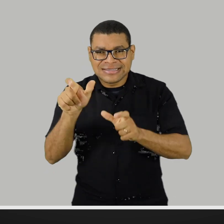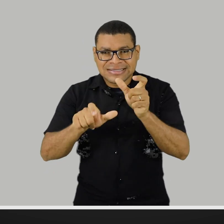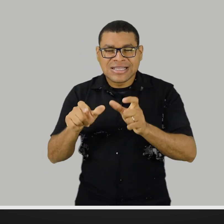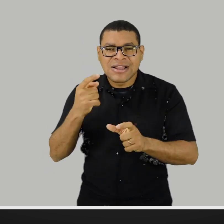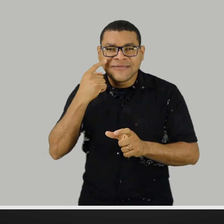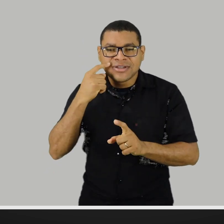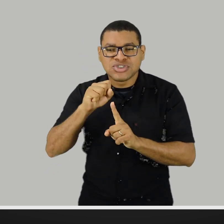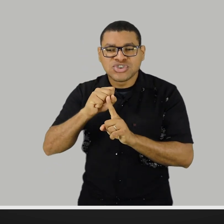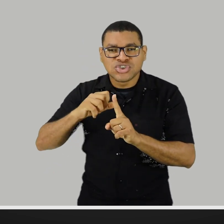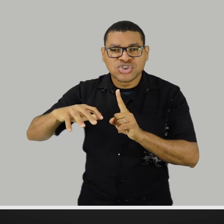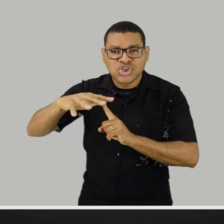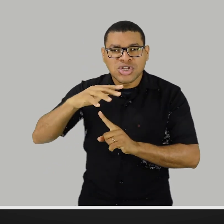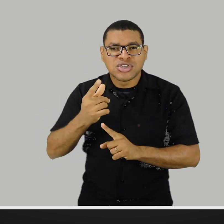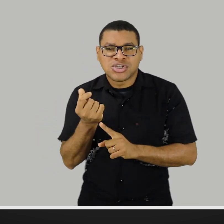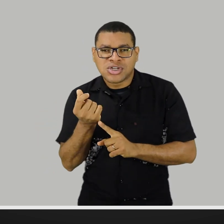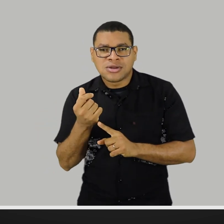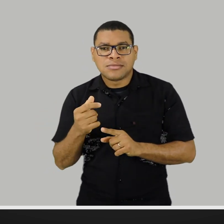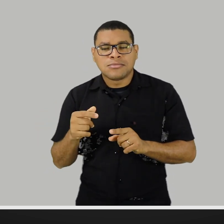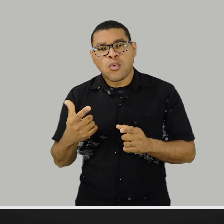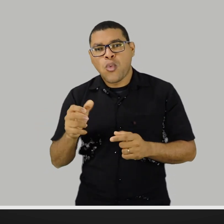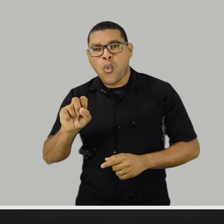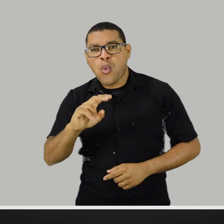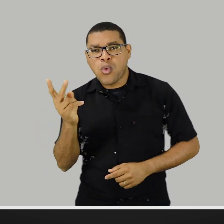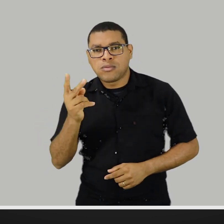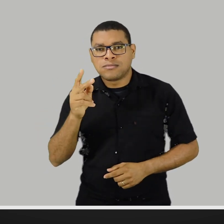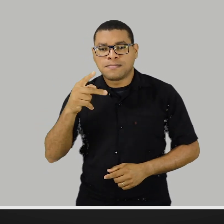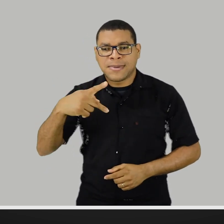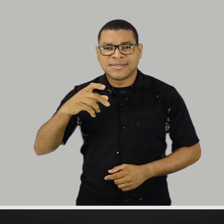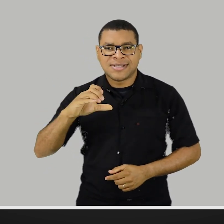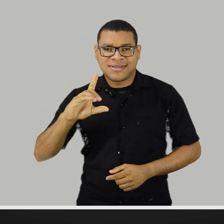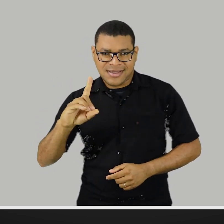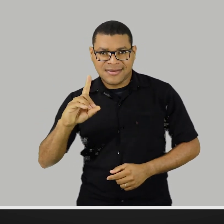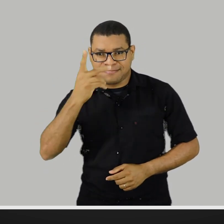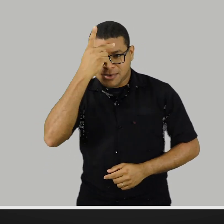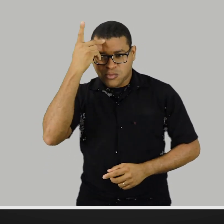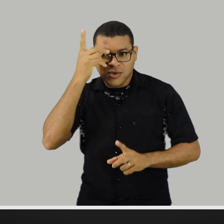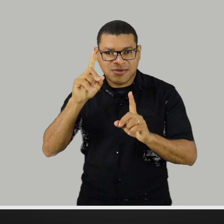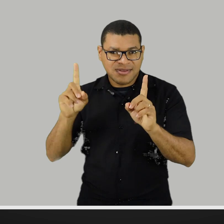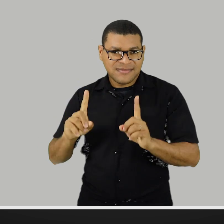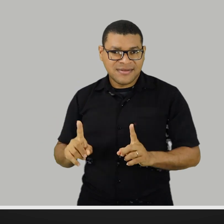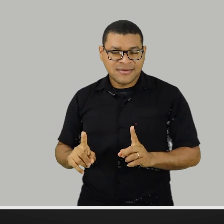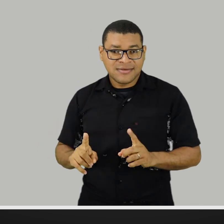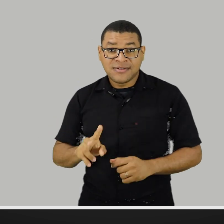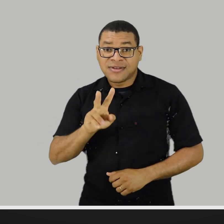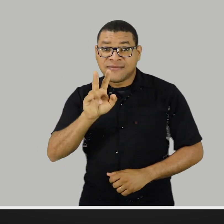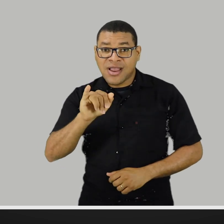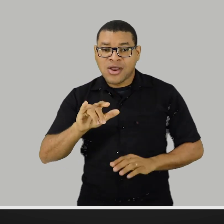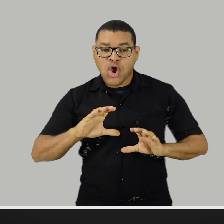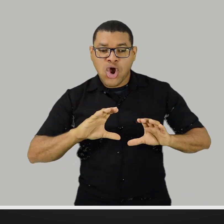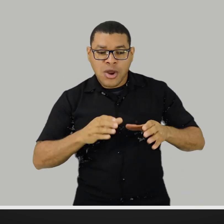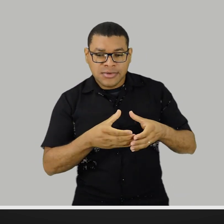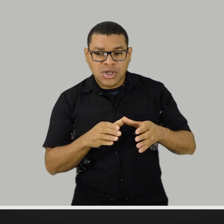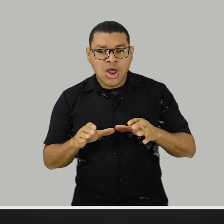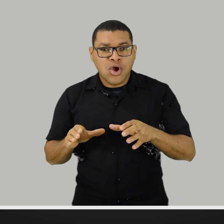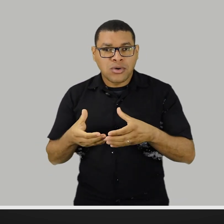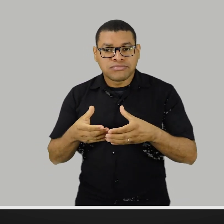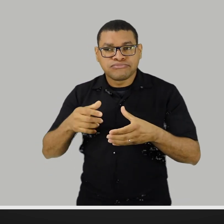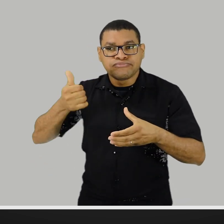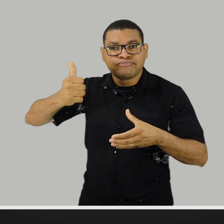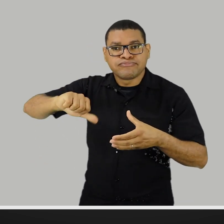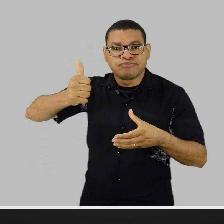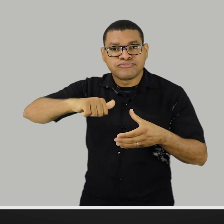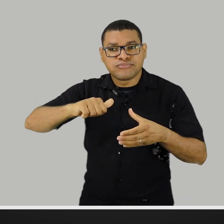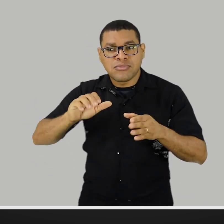condição socioeconômica e o de pessoa com deficiência pcd será feita por comissões